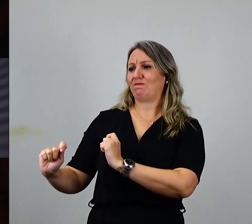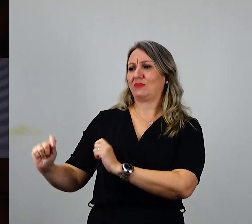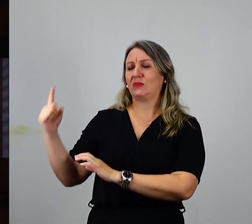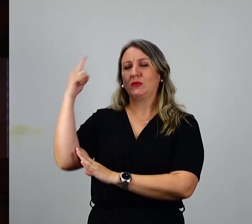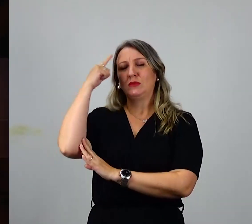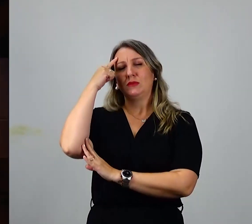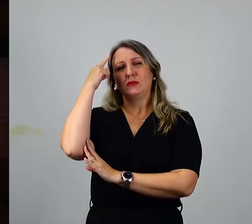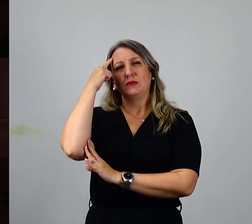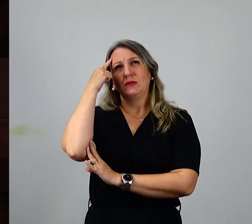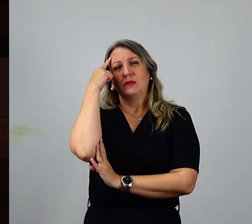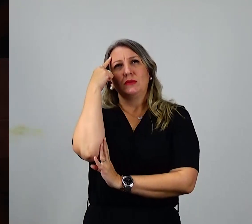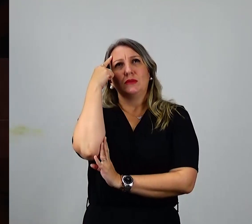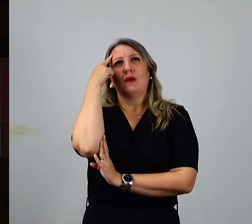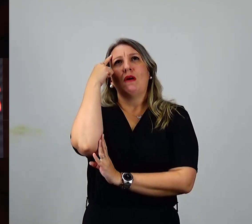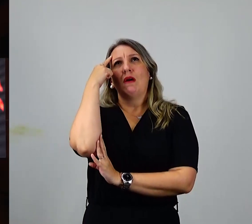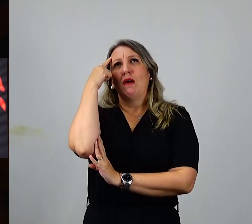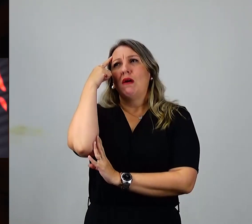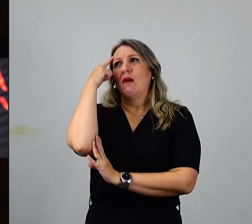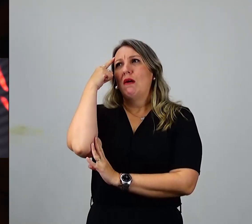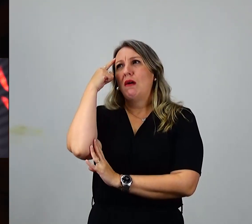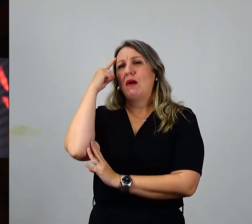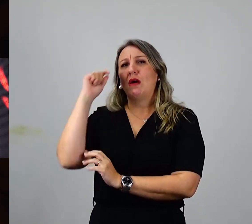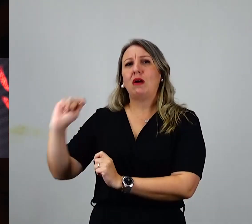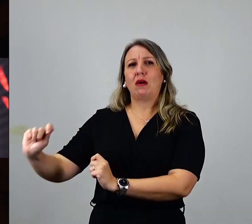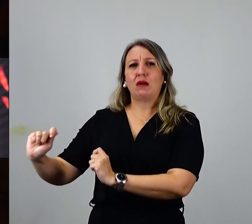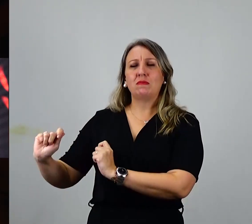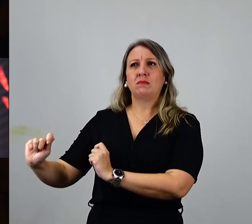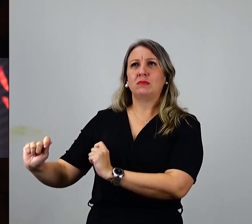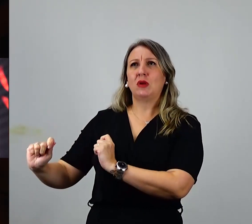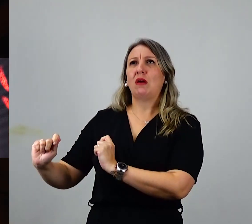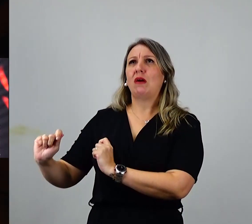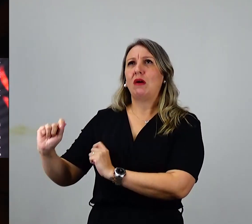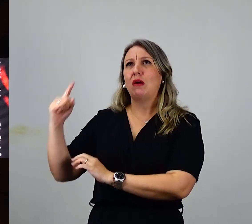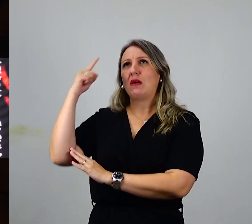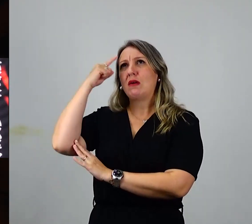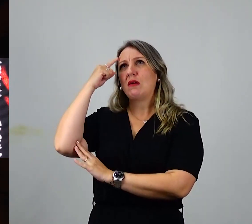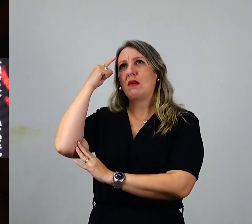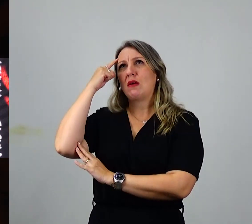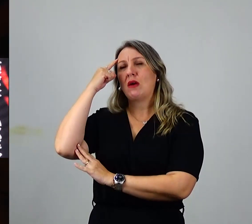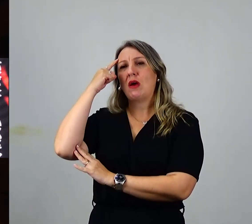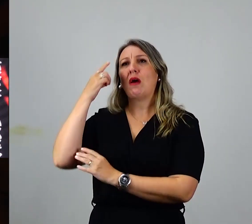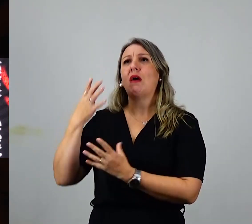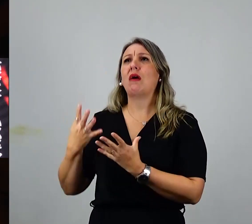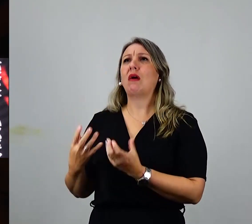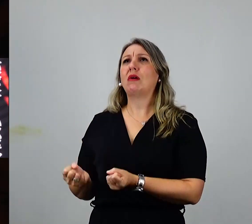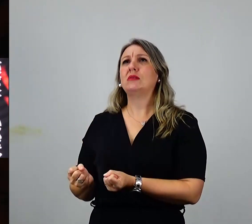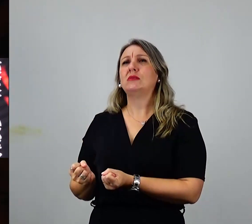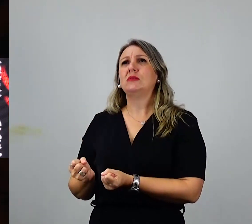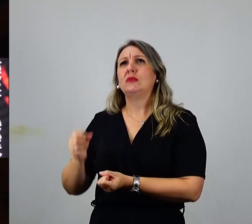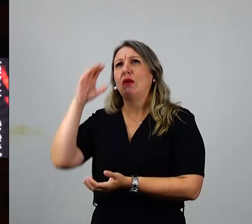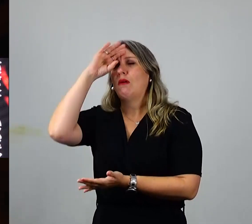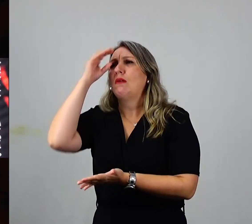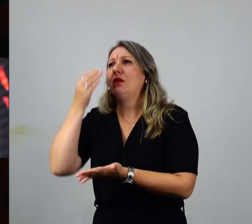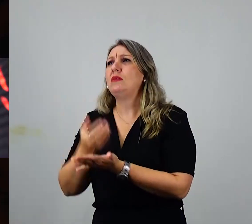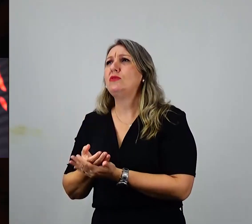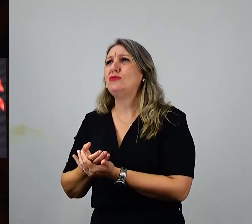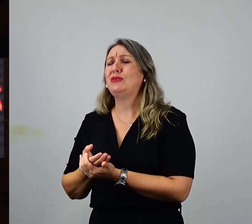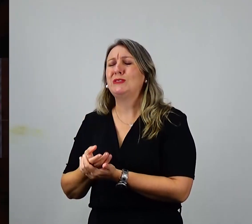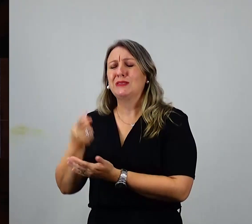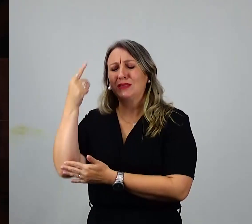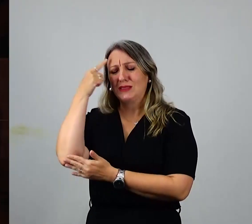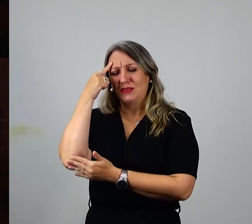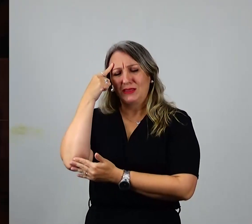esses pensamentos, nos faz acreditar que esses pensamentos são nossos. Quando na verdade esses pensamentos são